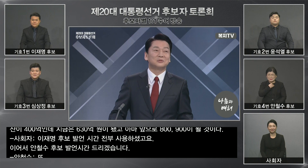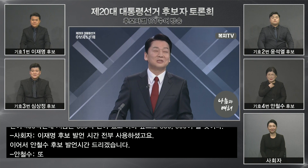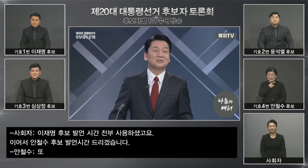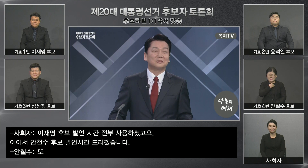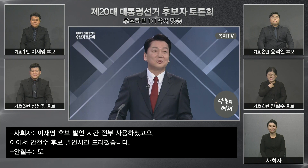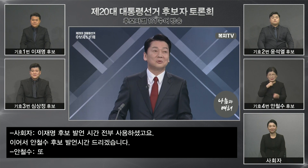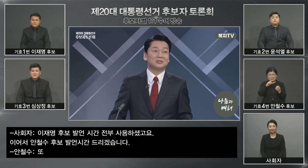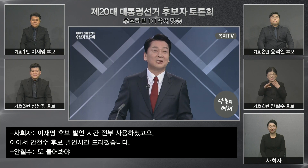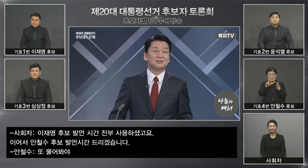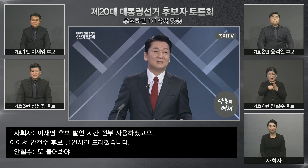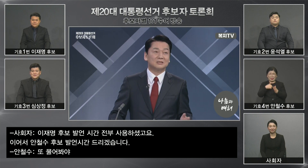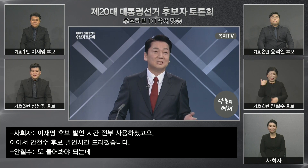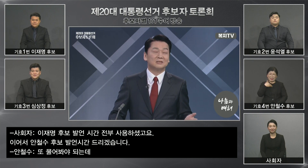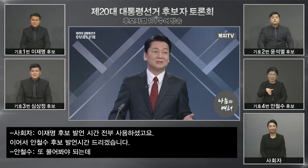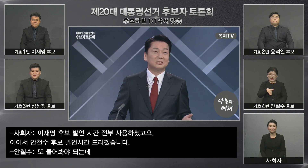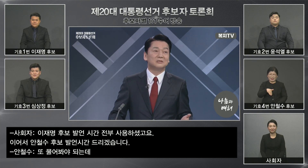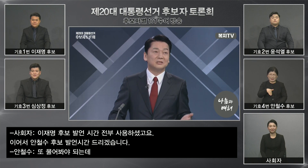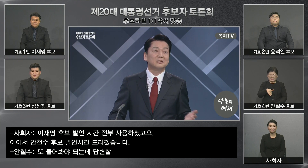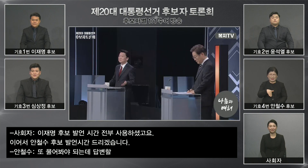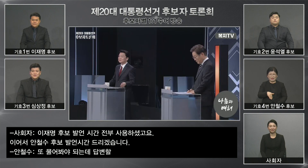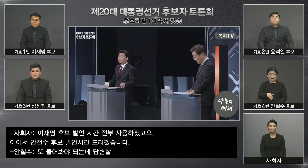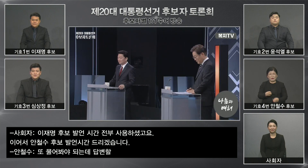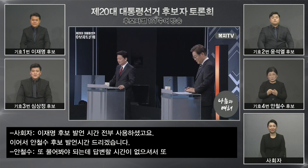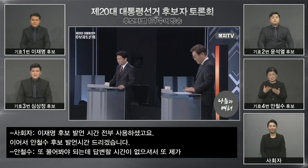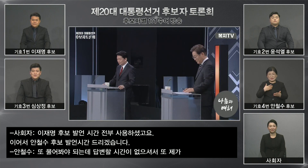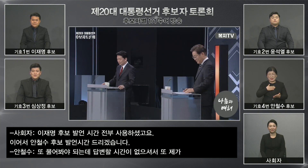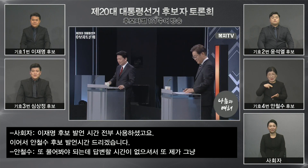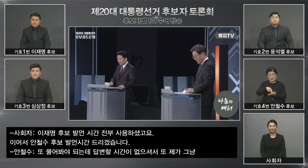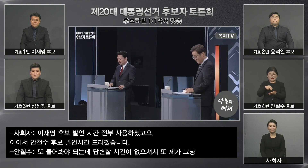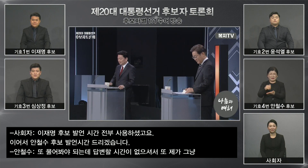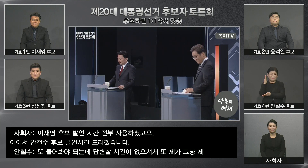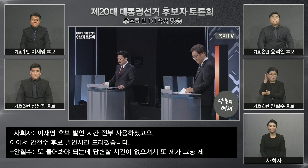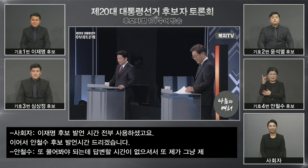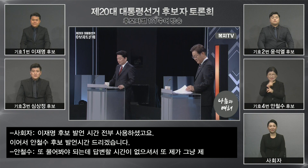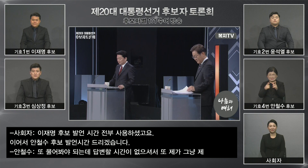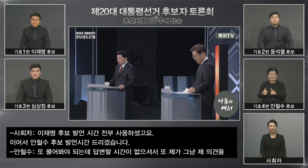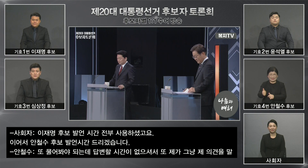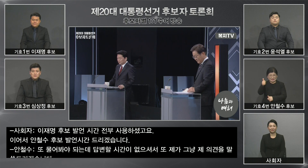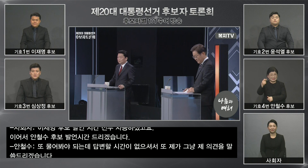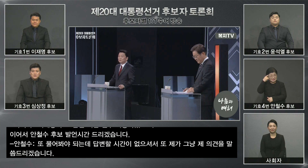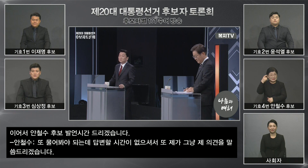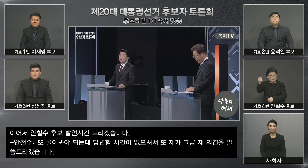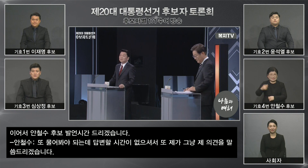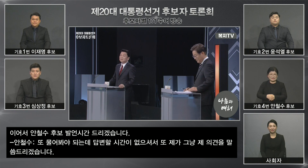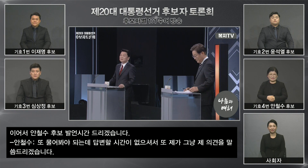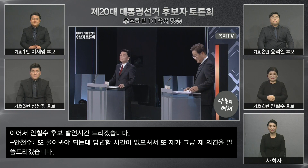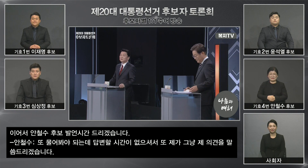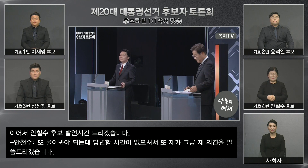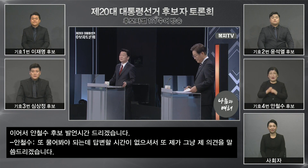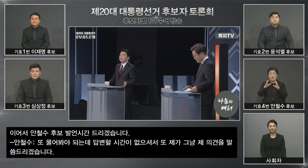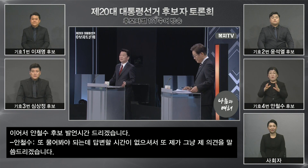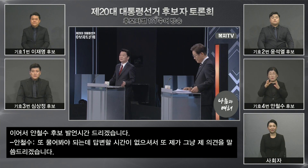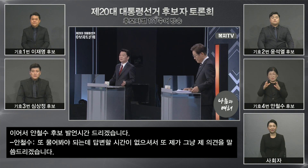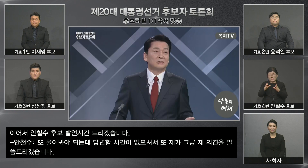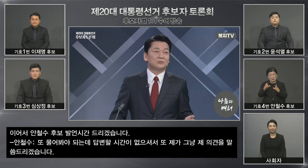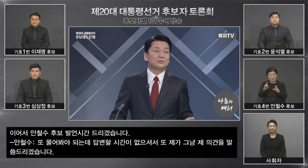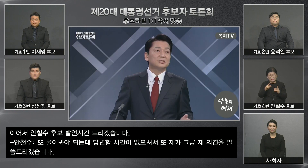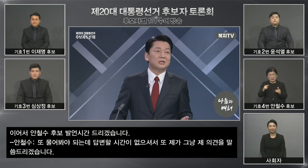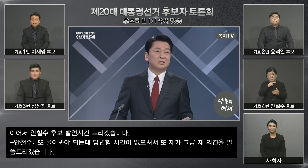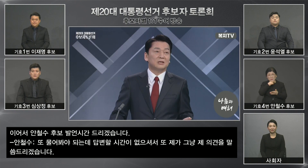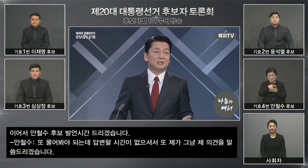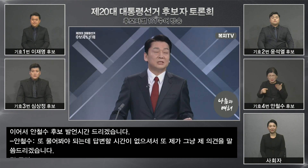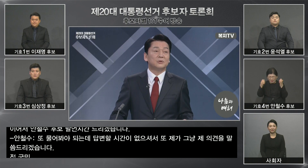시간이 없으셔서 또 제가 그냥 제 의견을 말씀드리겠습니다. 전 국민 재난지원금에